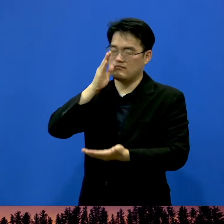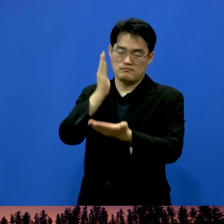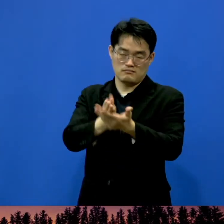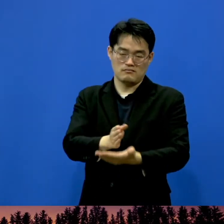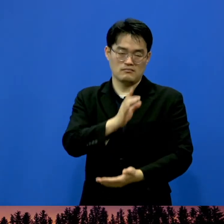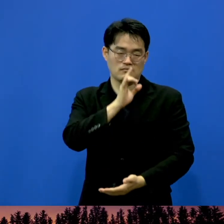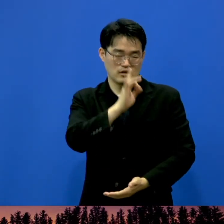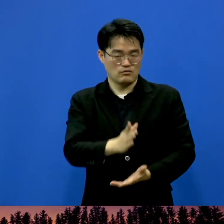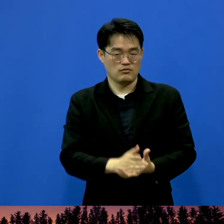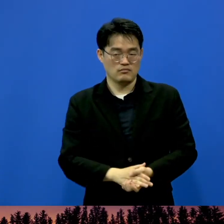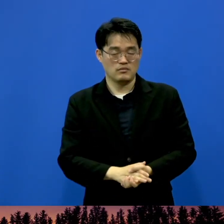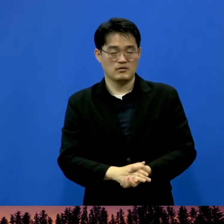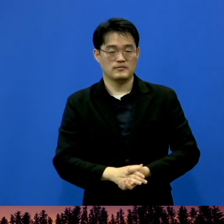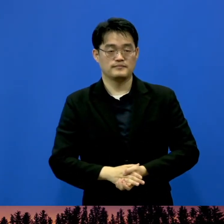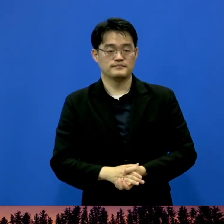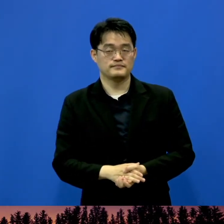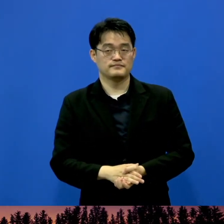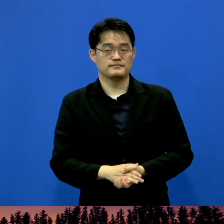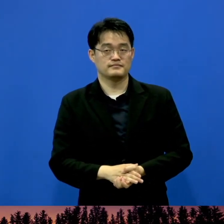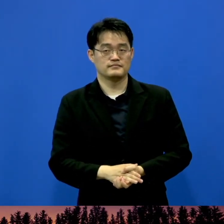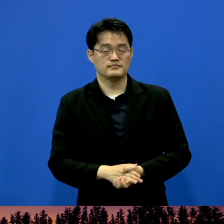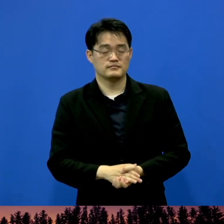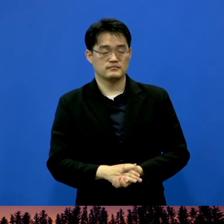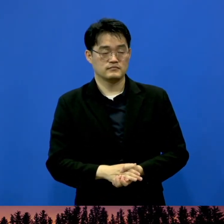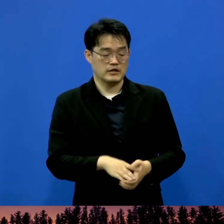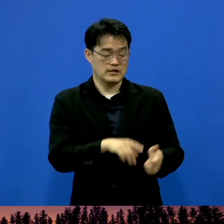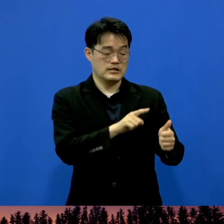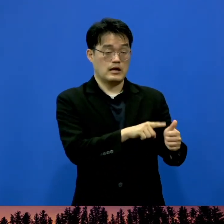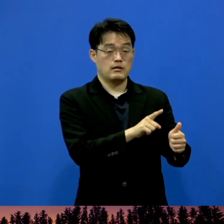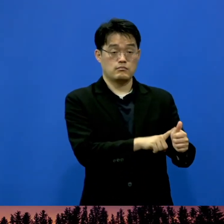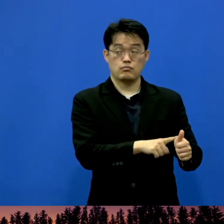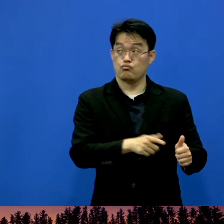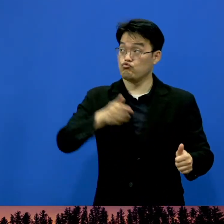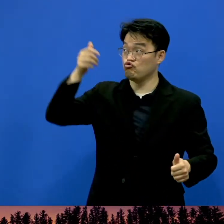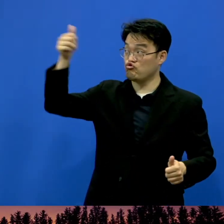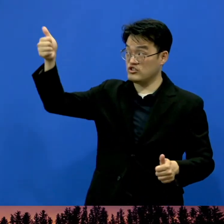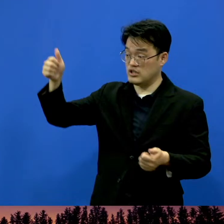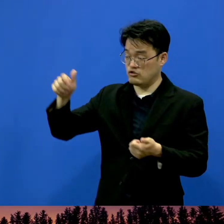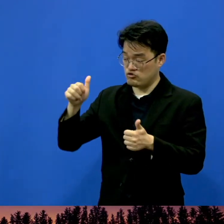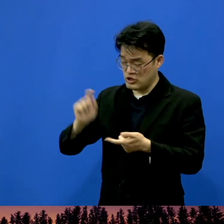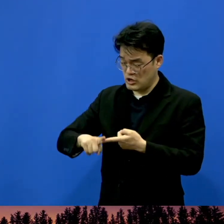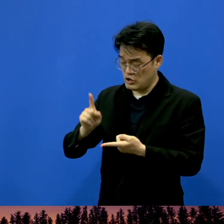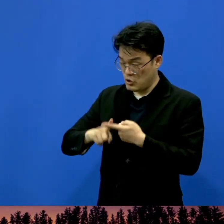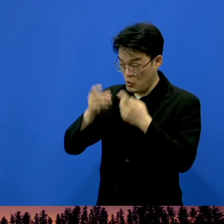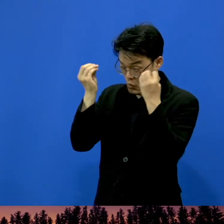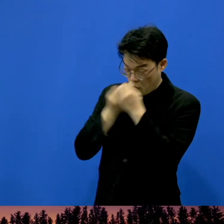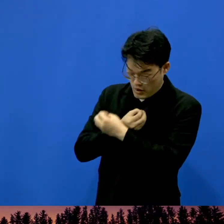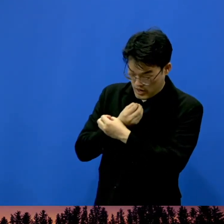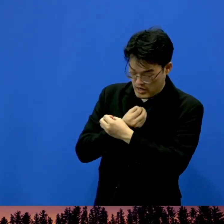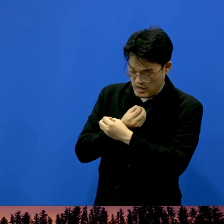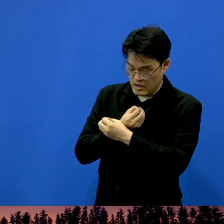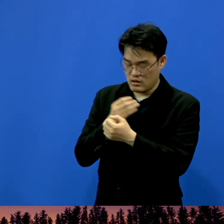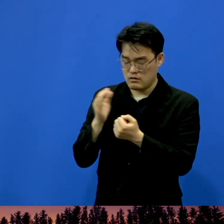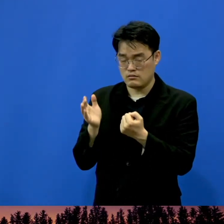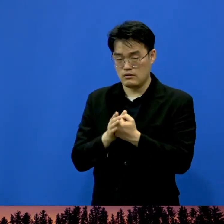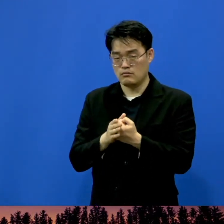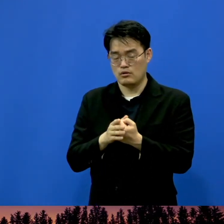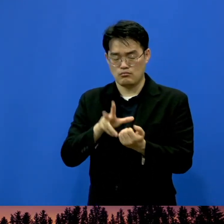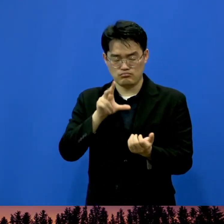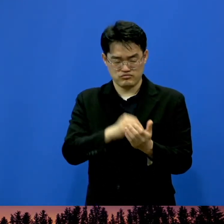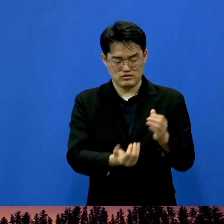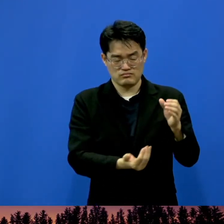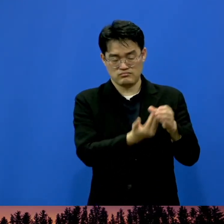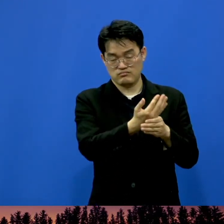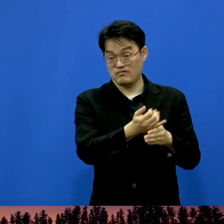있다. 결정적인 결함. $1 받은 사람은 주인에 대한 오해예요. 그래서 이 표현 안에는